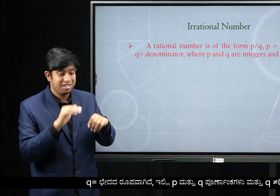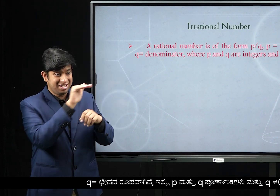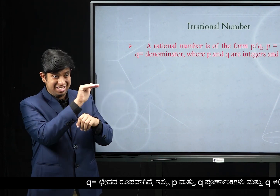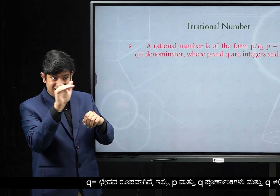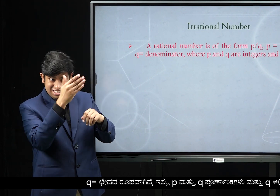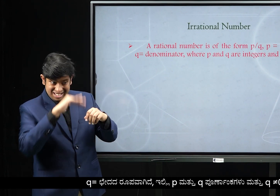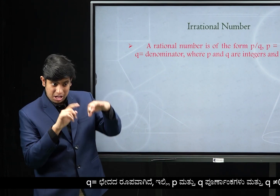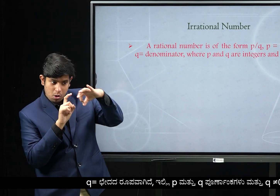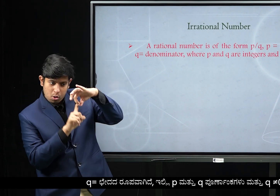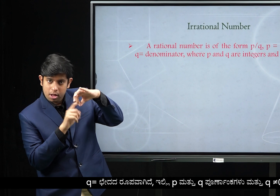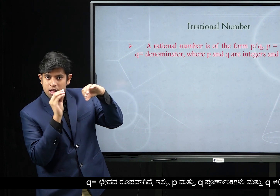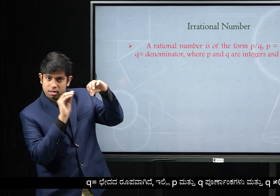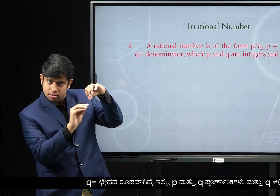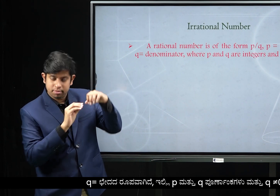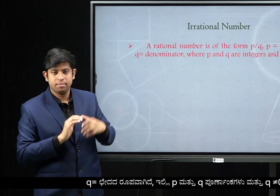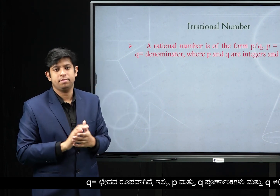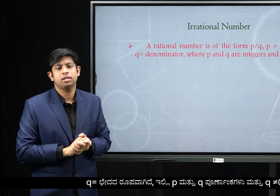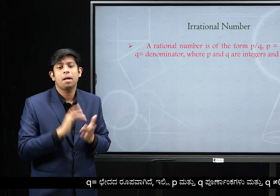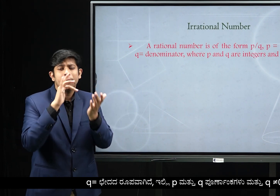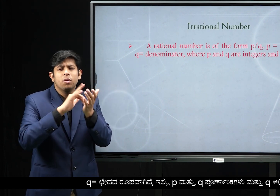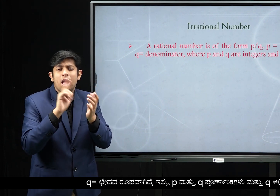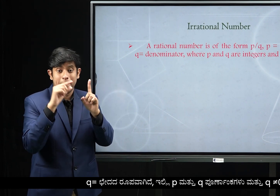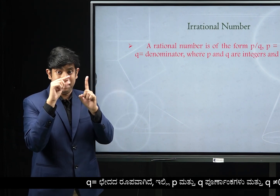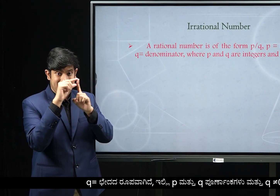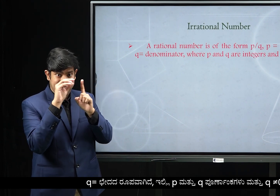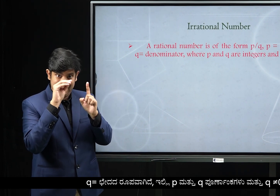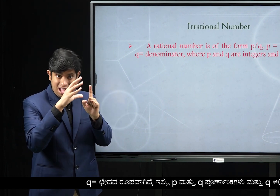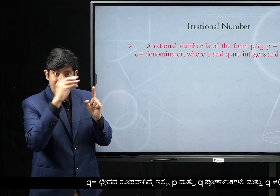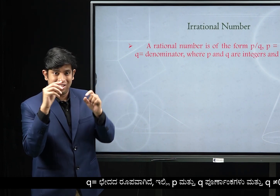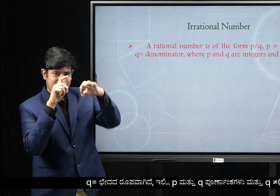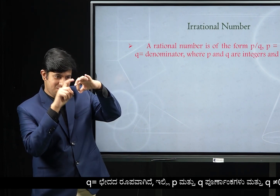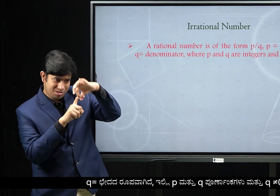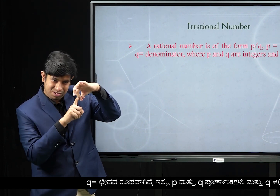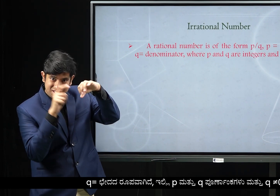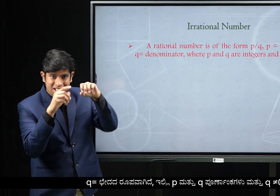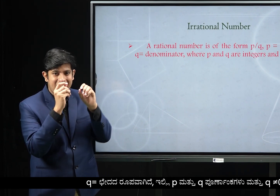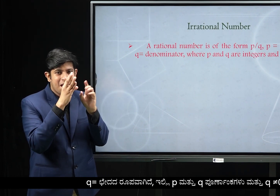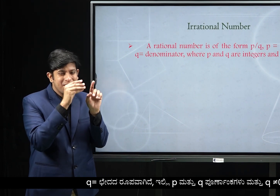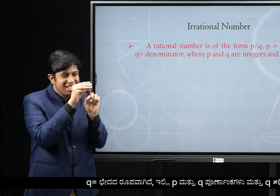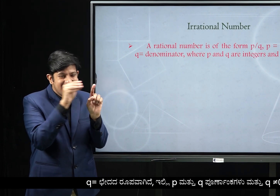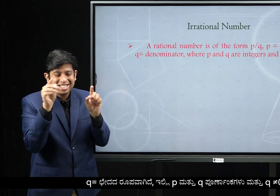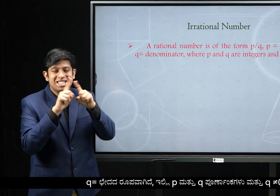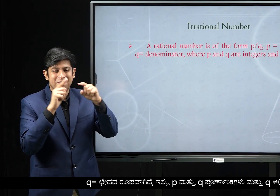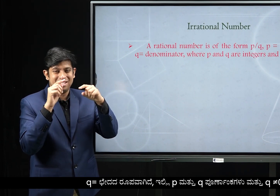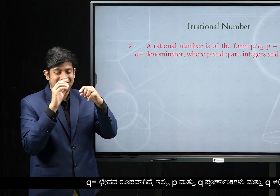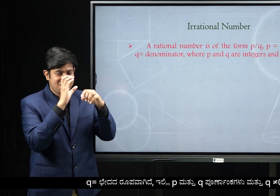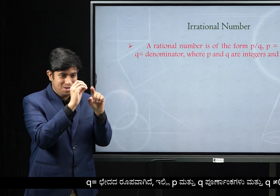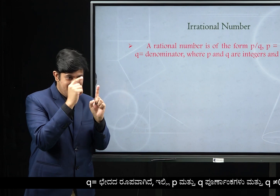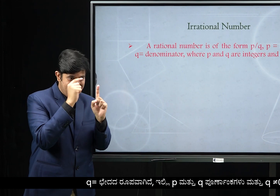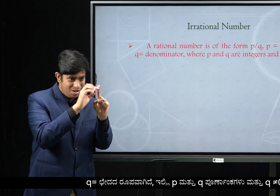ಕ್ಯೂ ಈಕ್ವಲ್ಸ್ ಛೇದದ ರೂಪವಾಗಿದೆ. ಇಲ್ಲಿ ಪಿ ಮತ್ತು ಕ್ಯೂ ಪೂರ್ಣಾಂಕಗಳು ಮತ್ತು ಕ್ಯೂ 0ಗೆ ಸಮವಾಗಿಲ್ಲ.